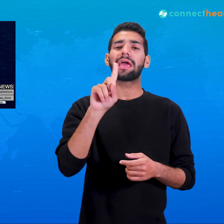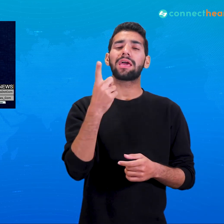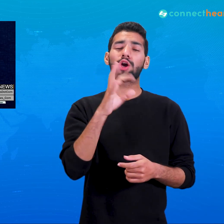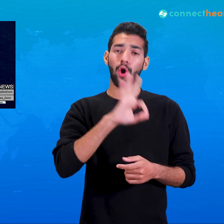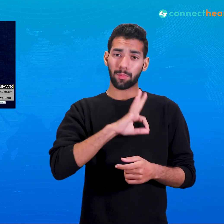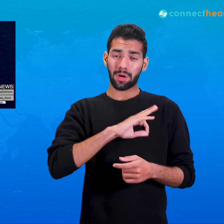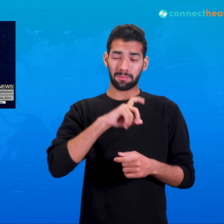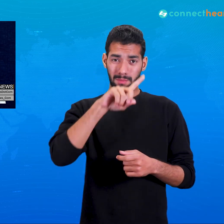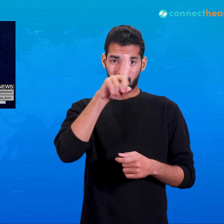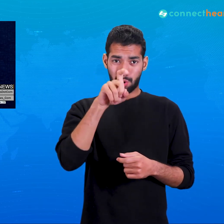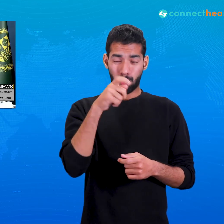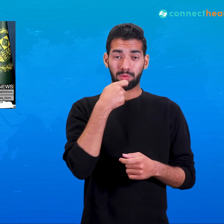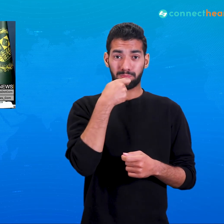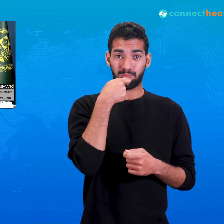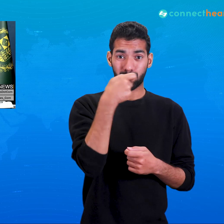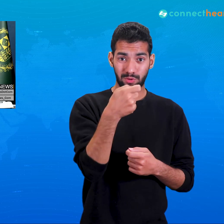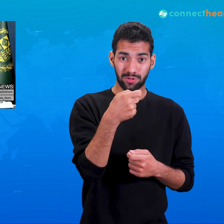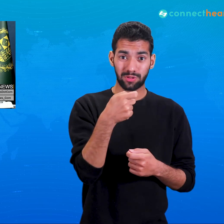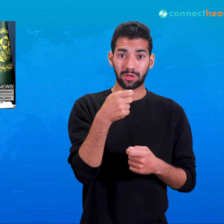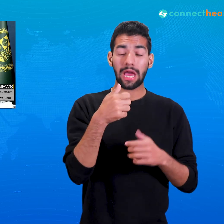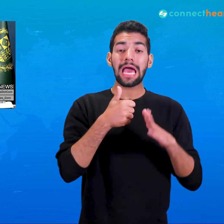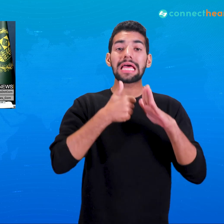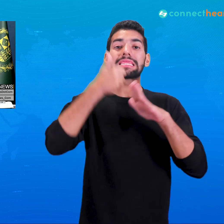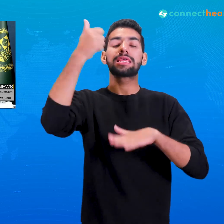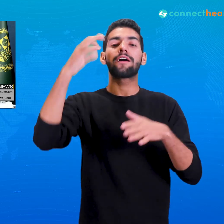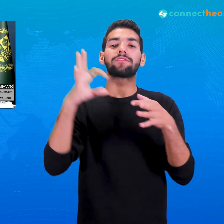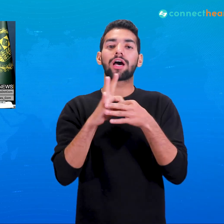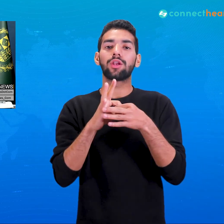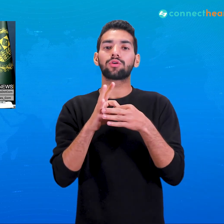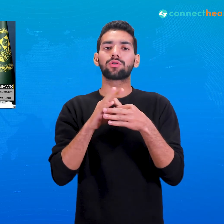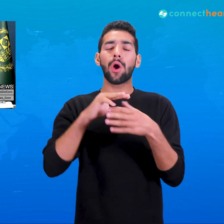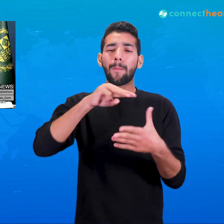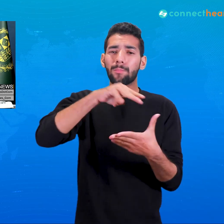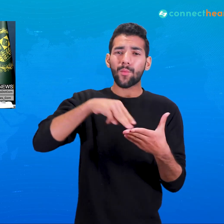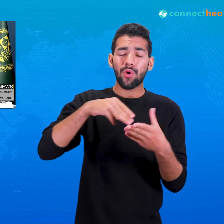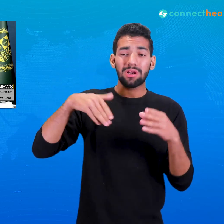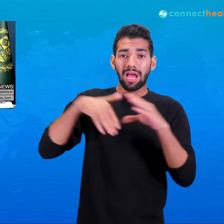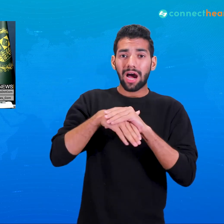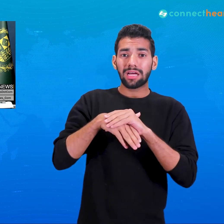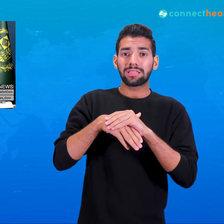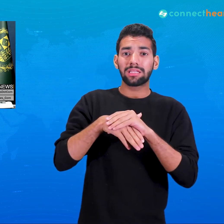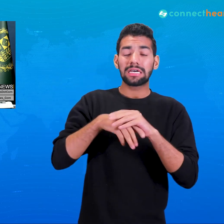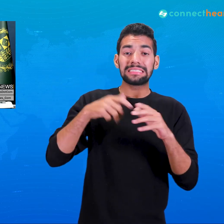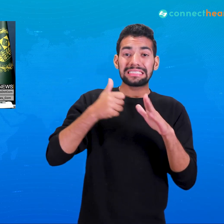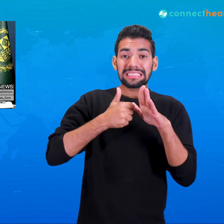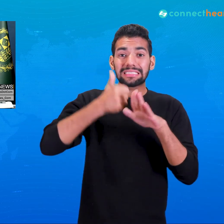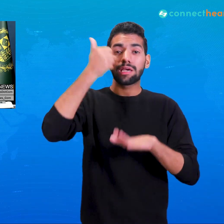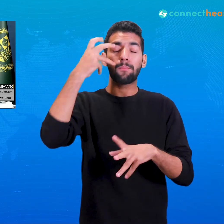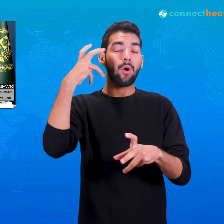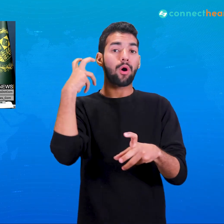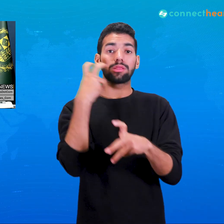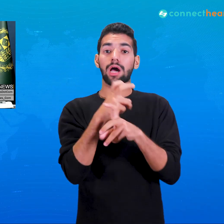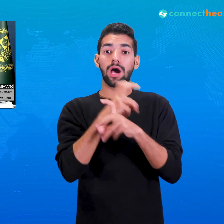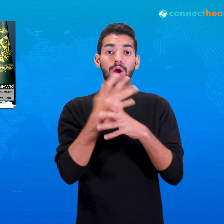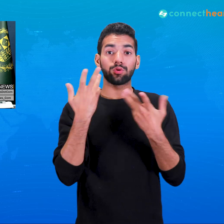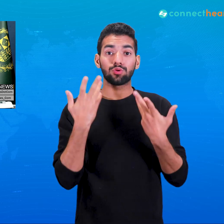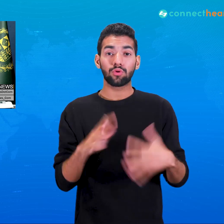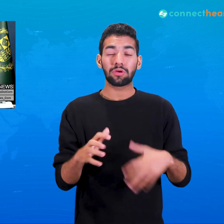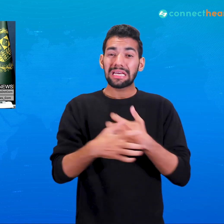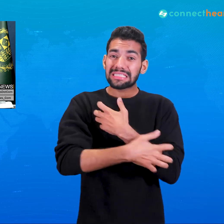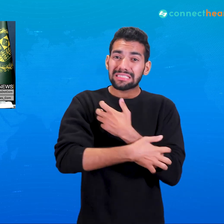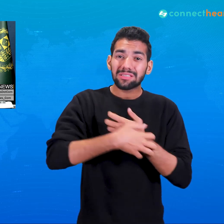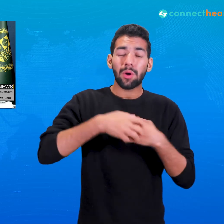کیجئے گا وزیر اعظم صاحب سے ایک سوال ہے انصاف کے حوالے سے۔ ملک بھر میں انصاف کا نظام جتنا مفلوج ہو گیا